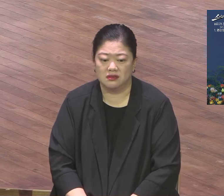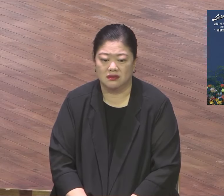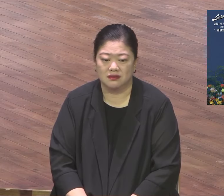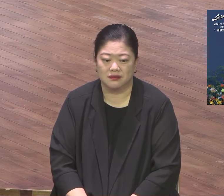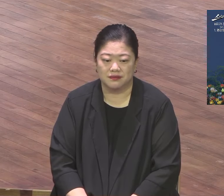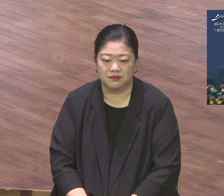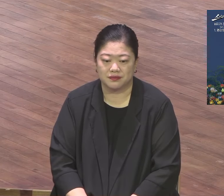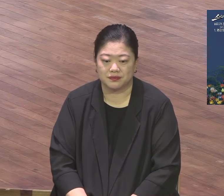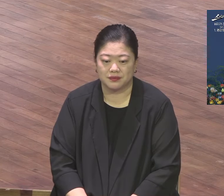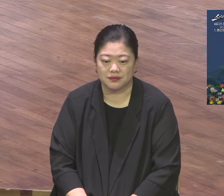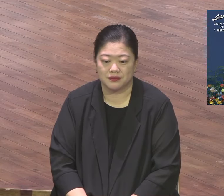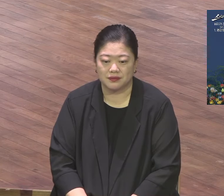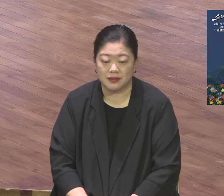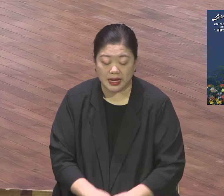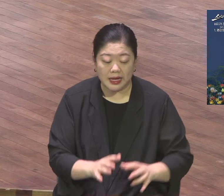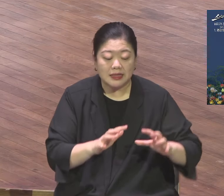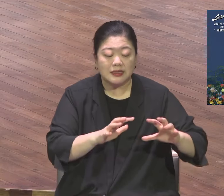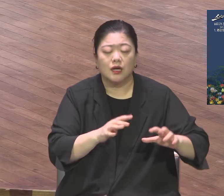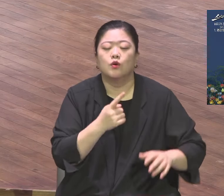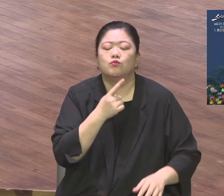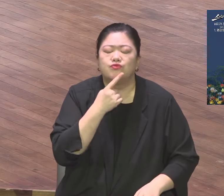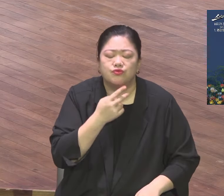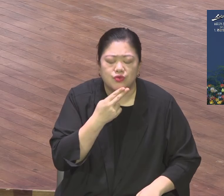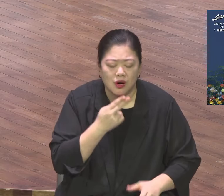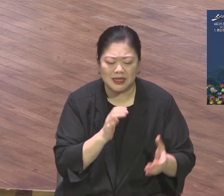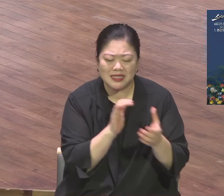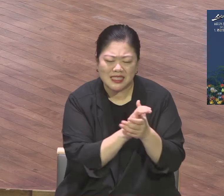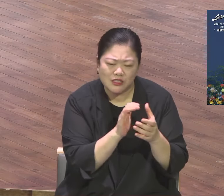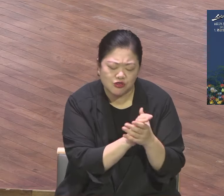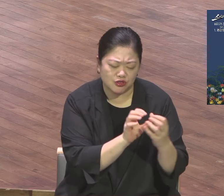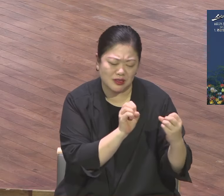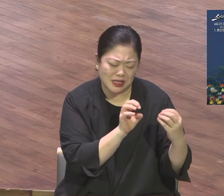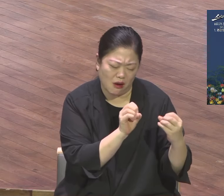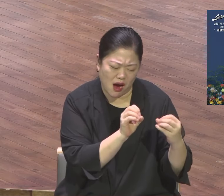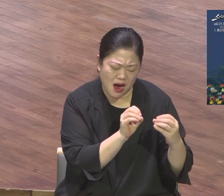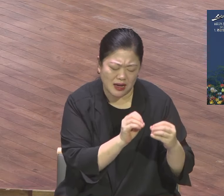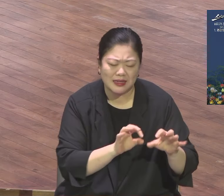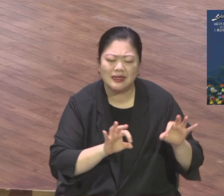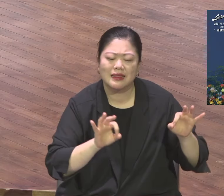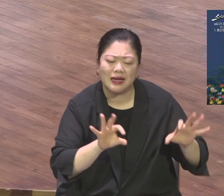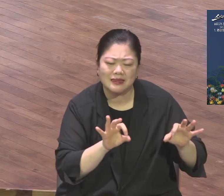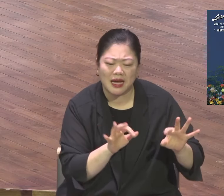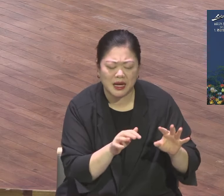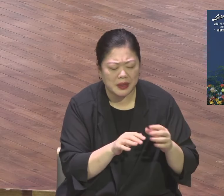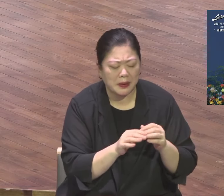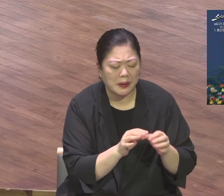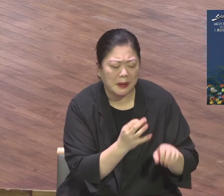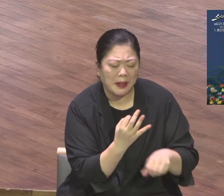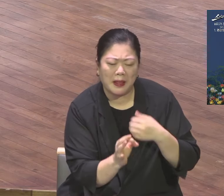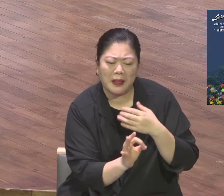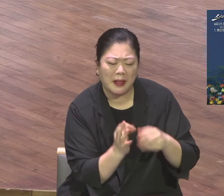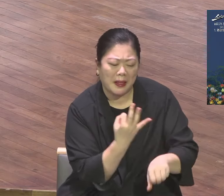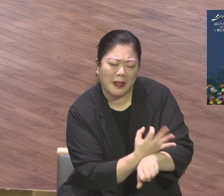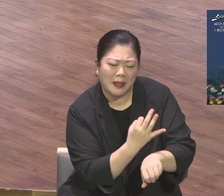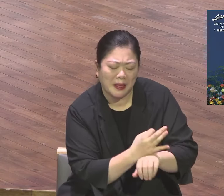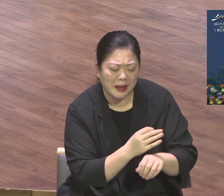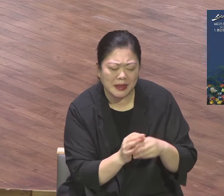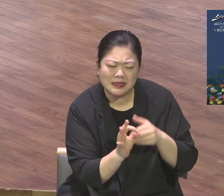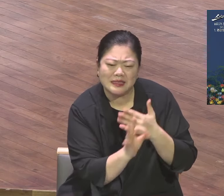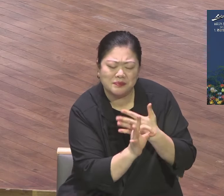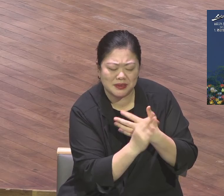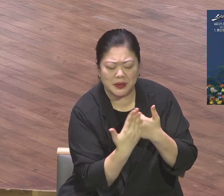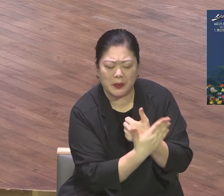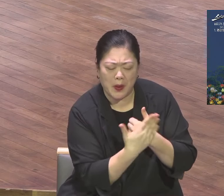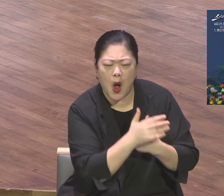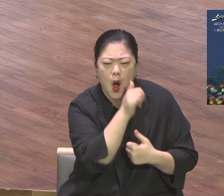세상이 주는 일시적인 것과는 차원이 다릅니다. 세상은 뭐 일시적으로 막 기분 좋게 하고 뭐 이렇게 일시적으로 편안한